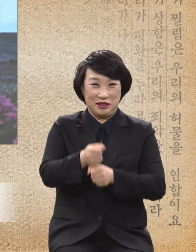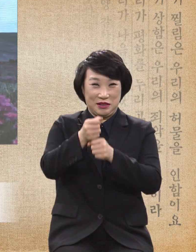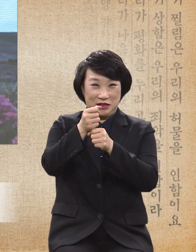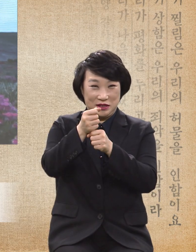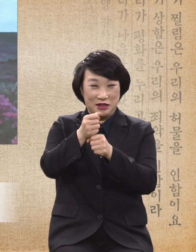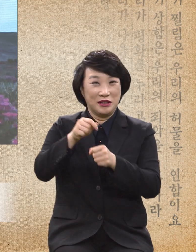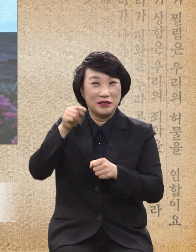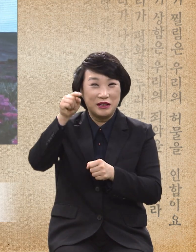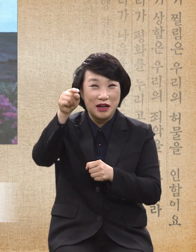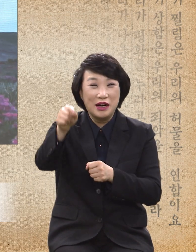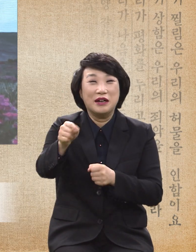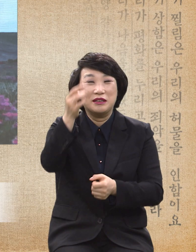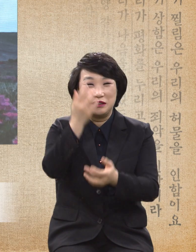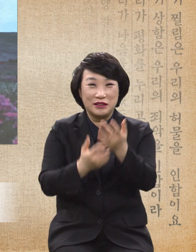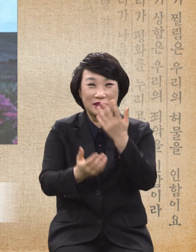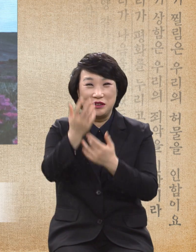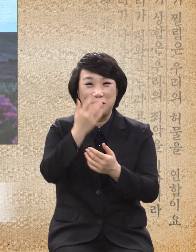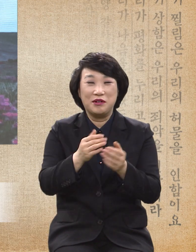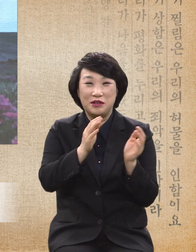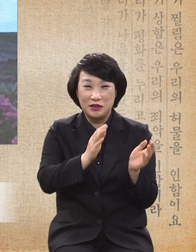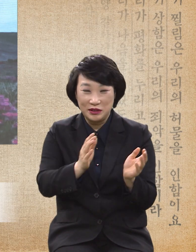나갈 등불